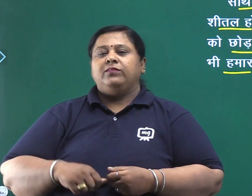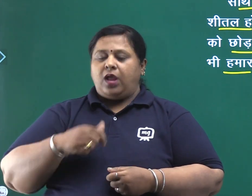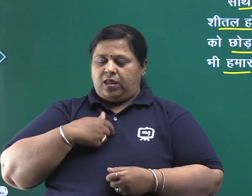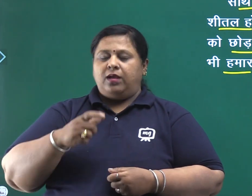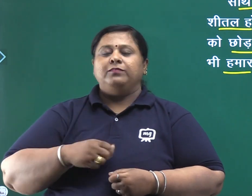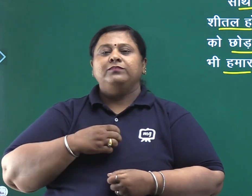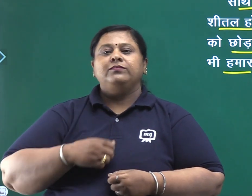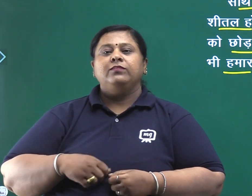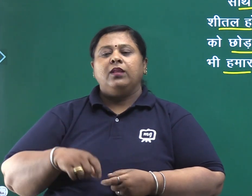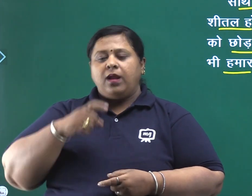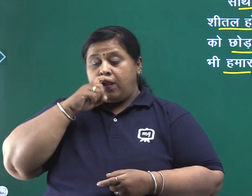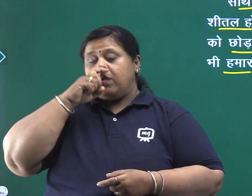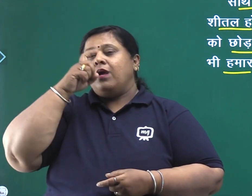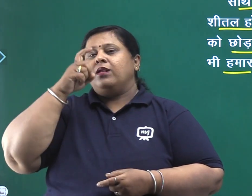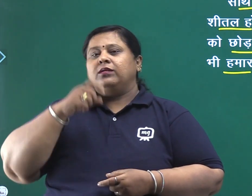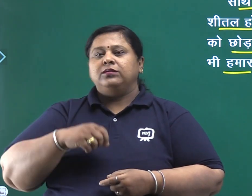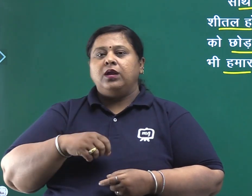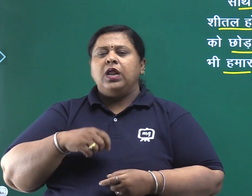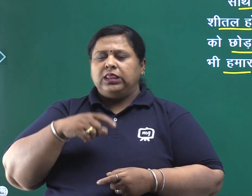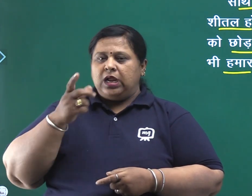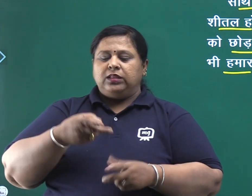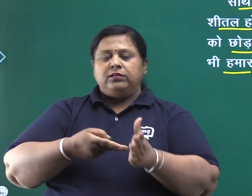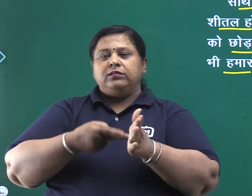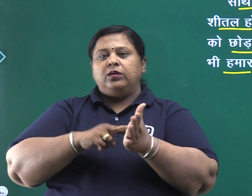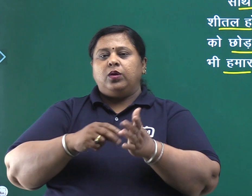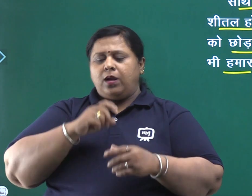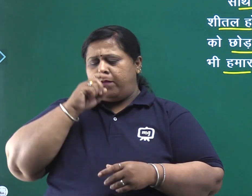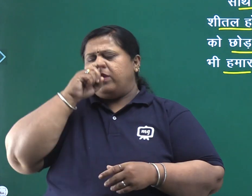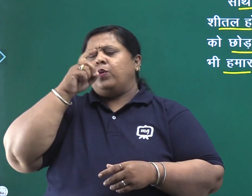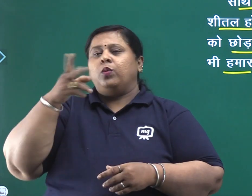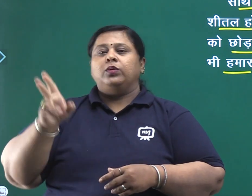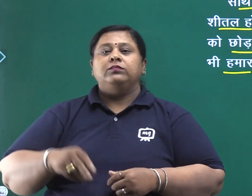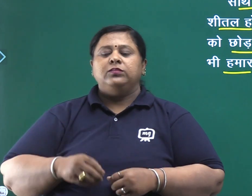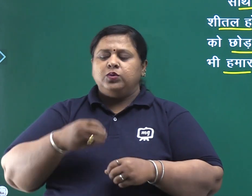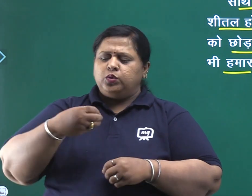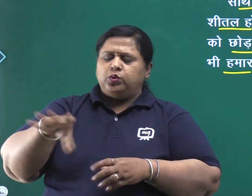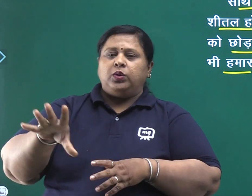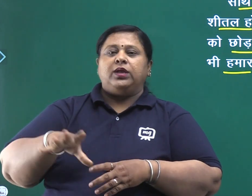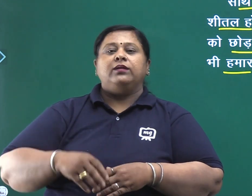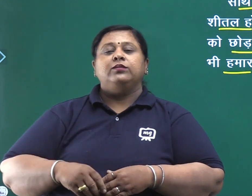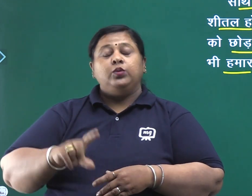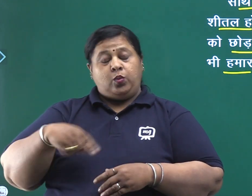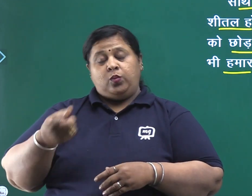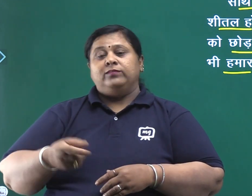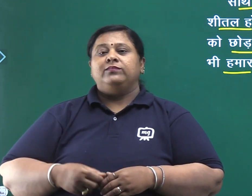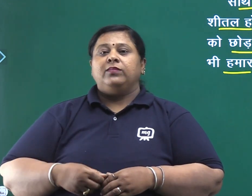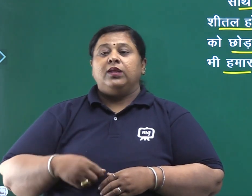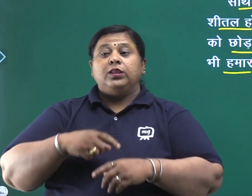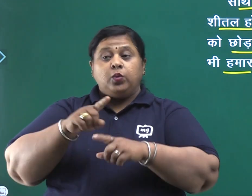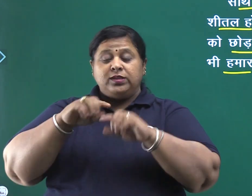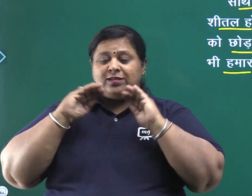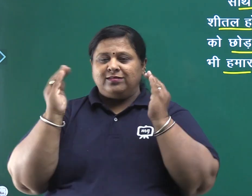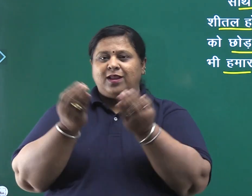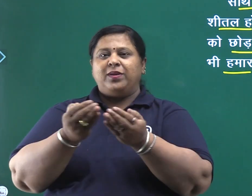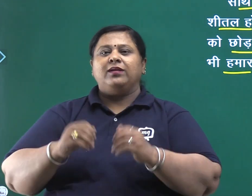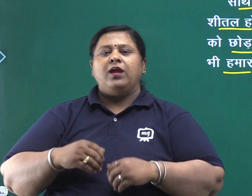अगर हम अहंकार अर्थात घमंड को छोड़ दें तो इस संसार